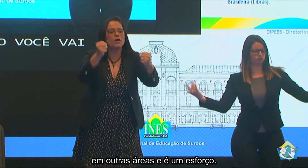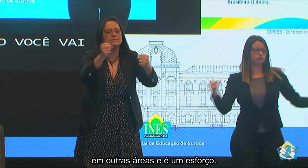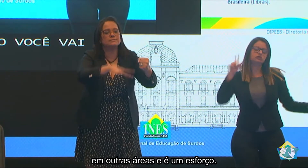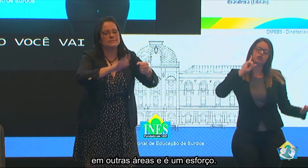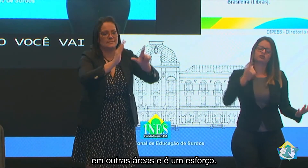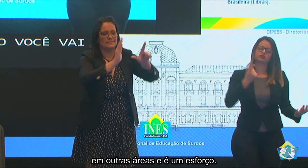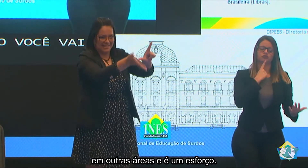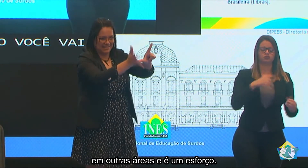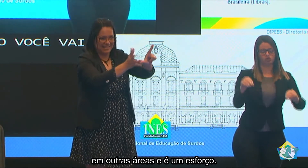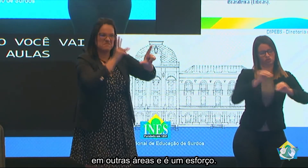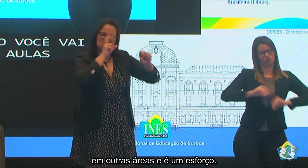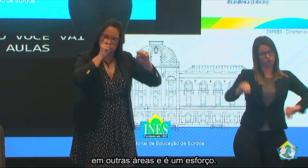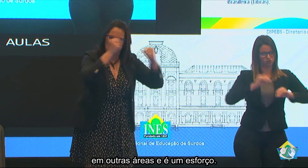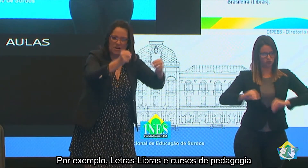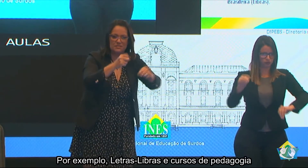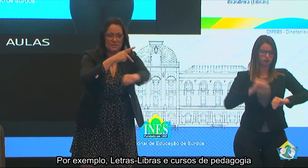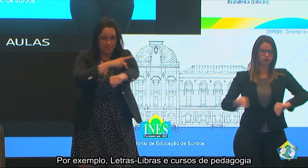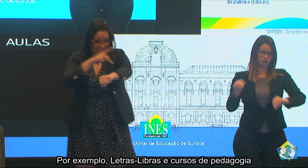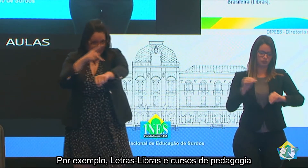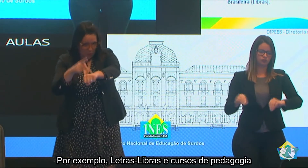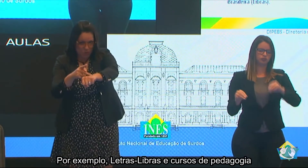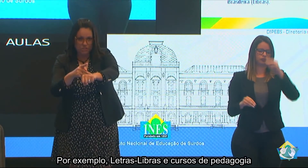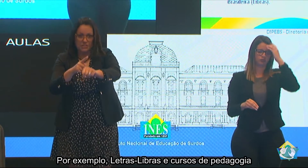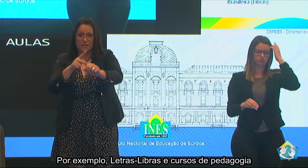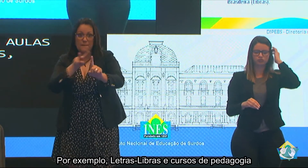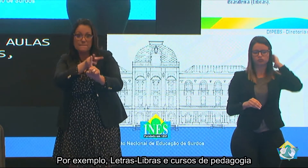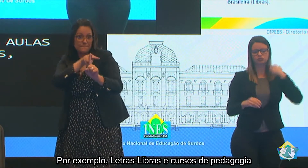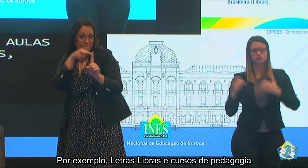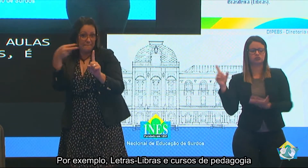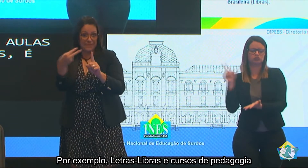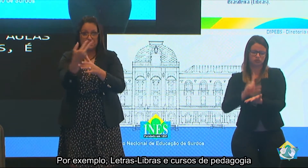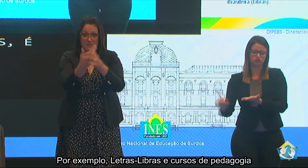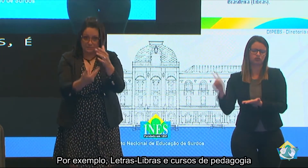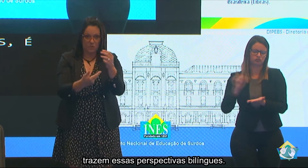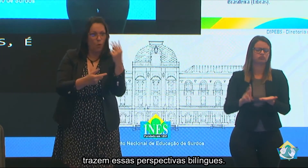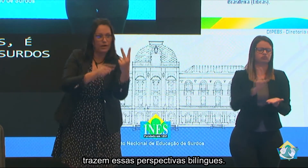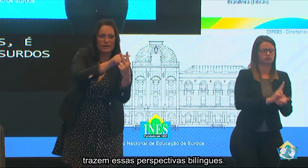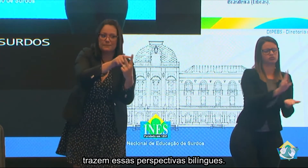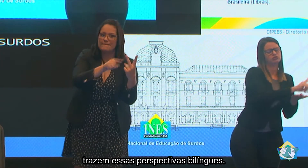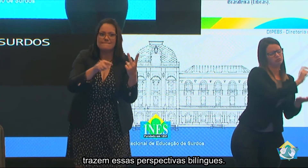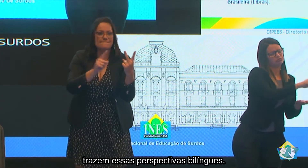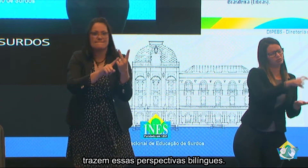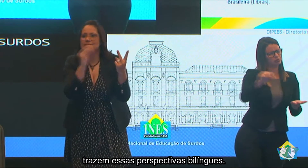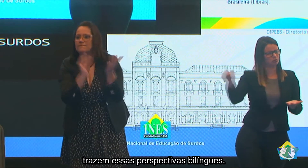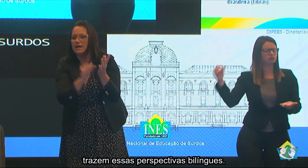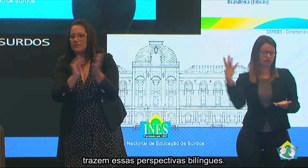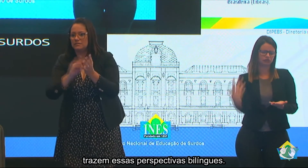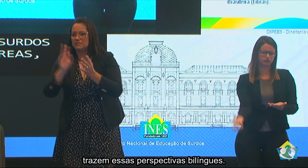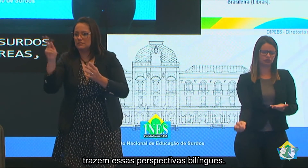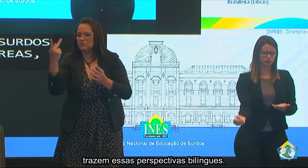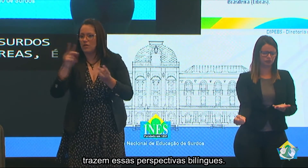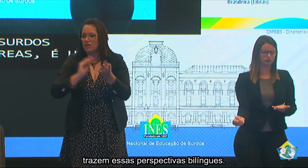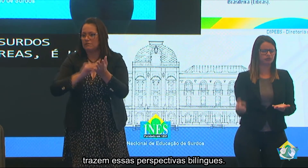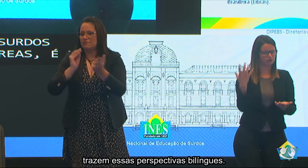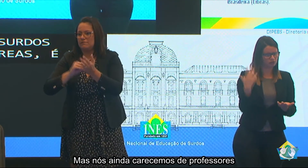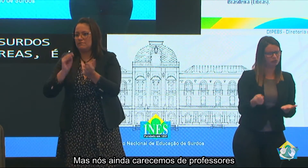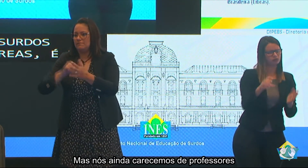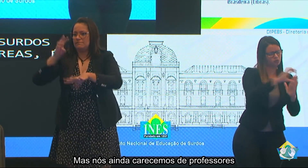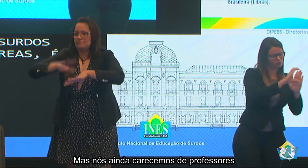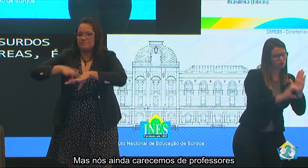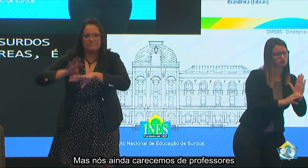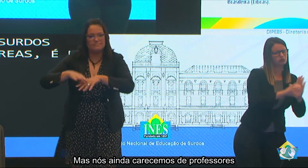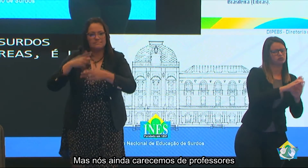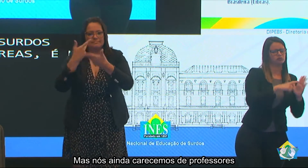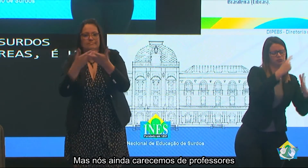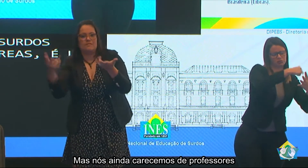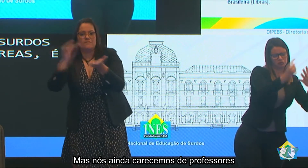outras áreas. E é um esforço, por exemplo, letras Libras e cursos de pedagogia trazem essas perspectivas bilíngues, mas a gente